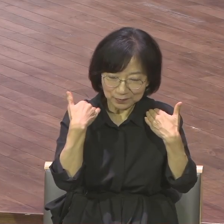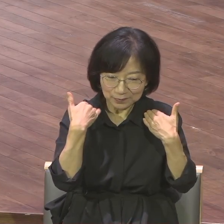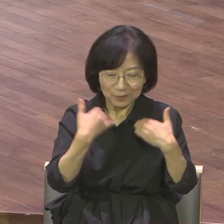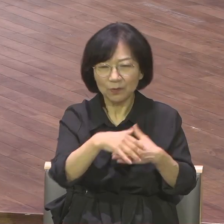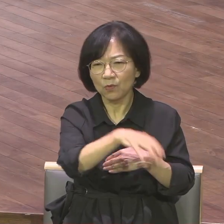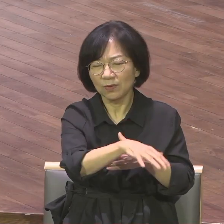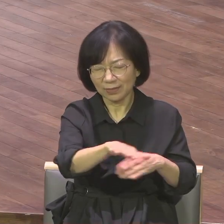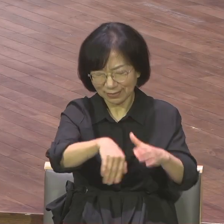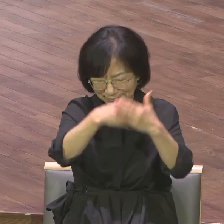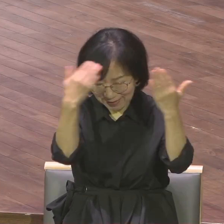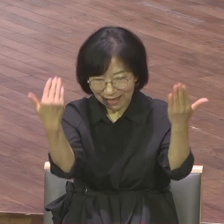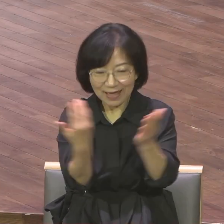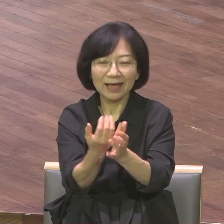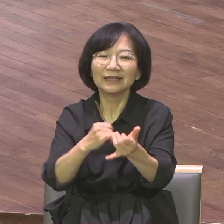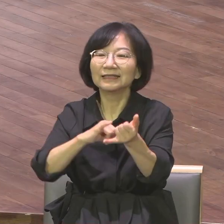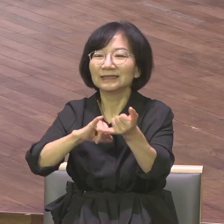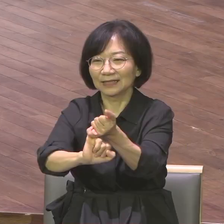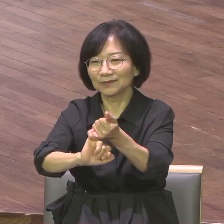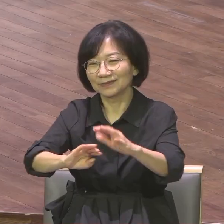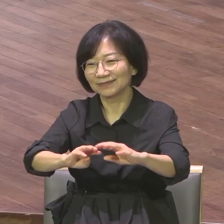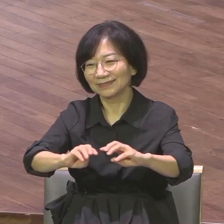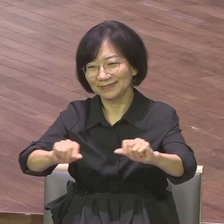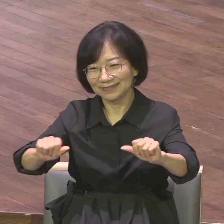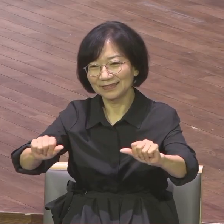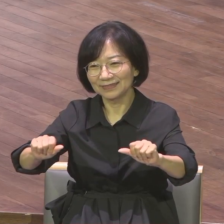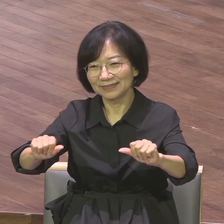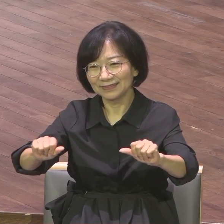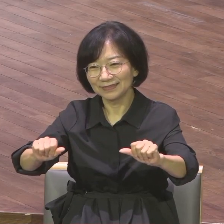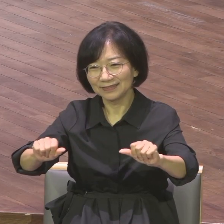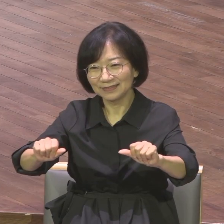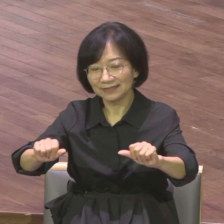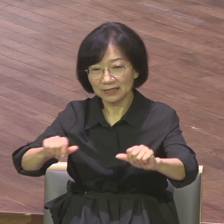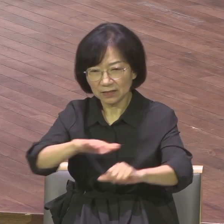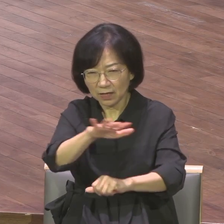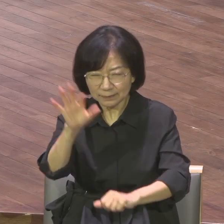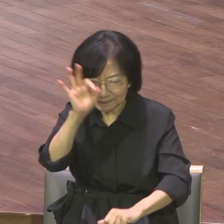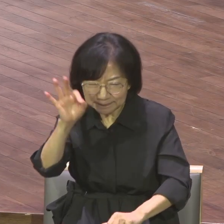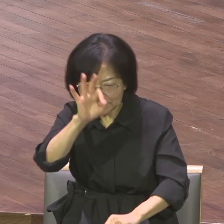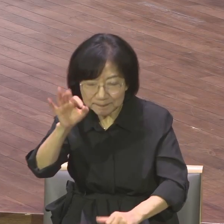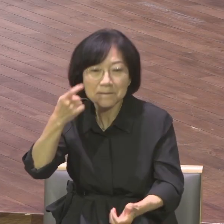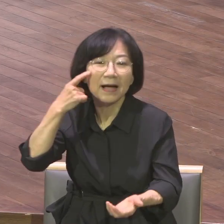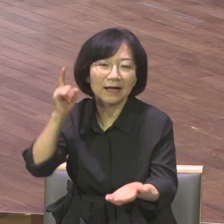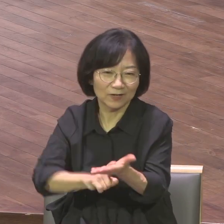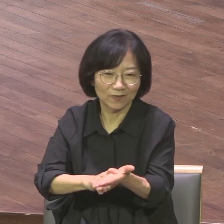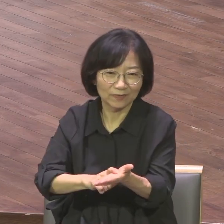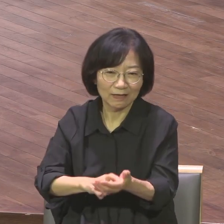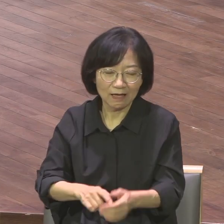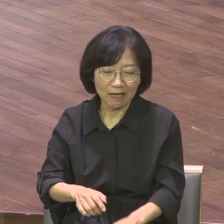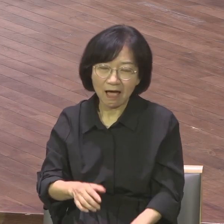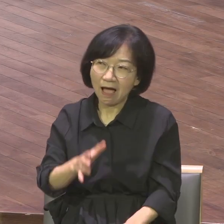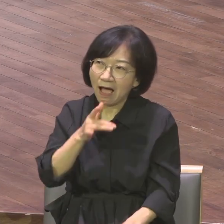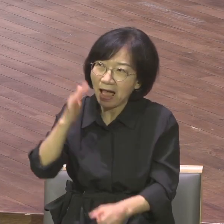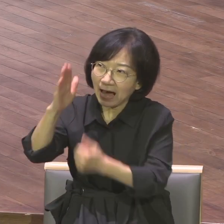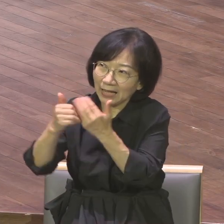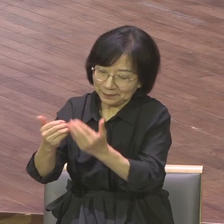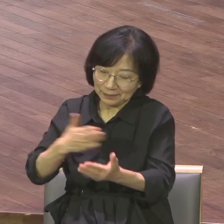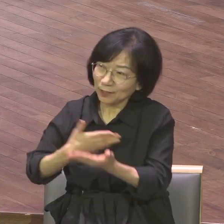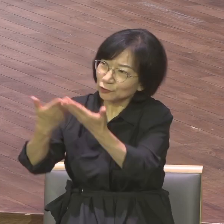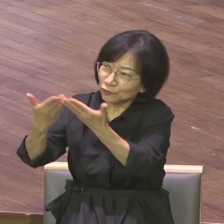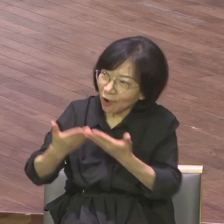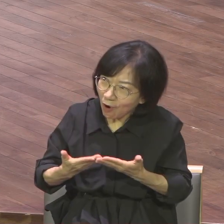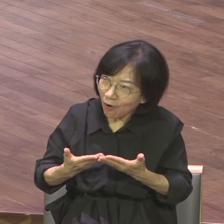그것이 약속의 땅이다. 찾아내라는 거지요. 각자에게 주어진 하나님의 약속의 땅이